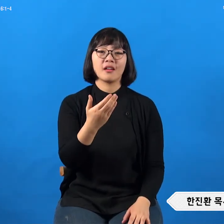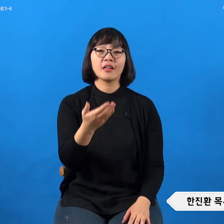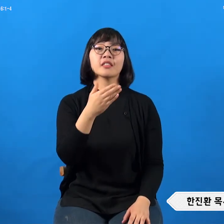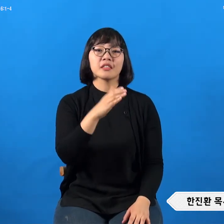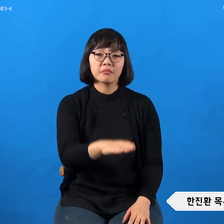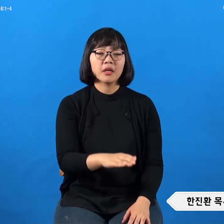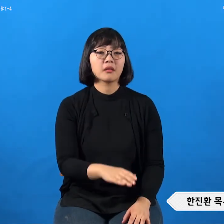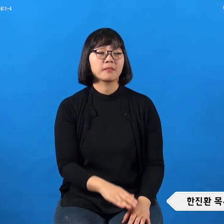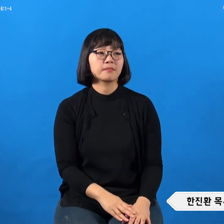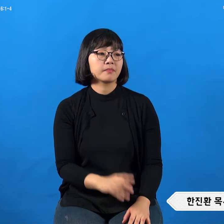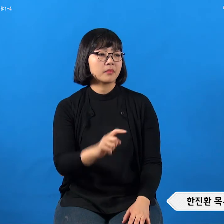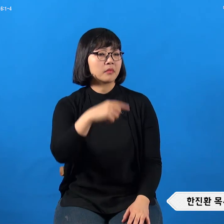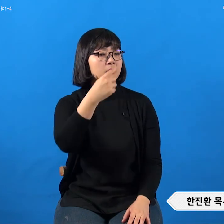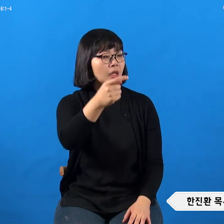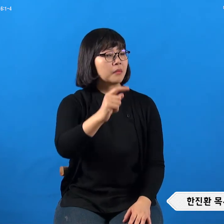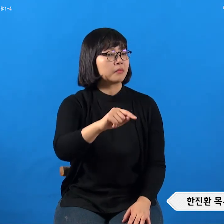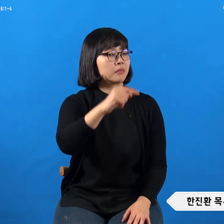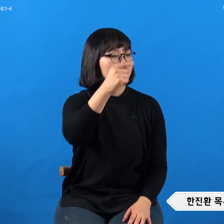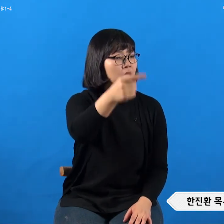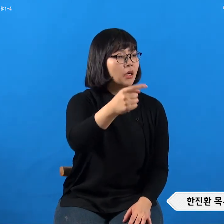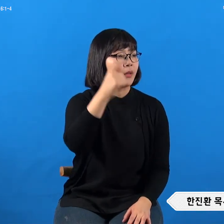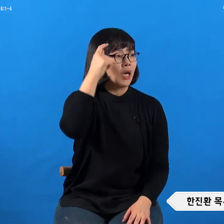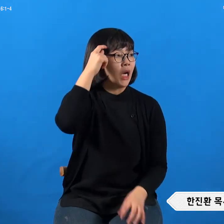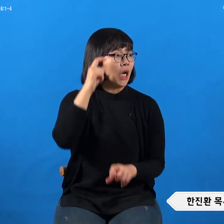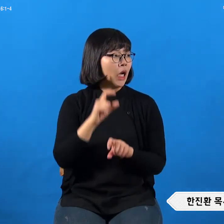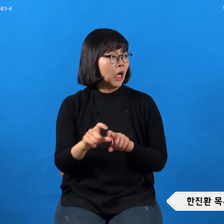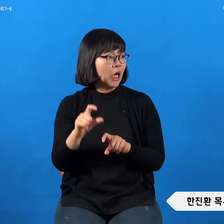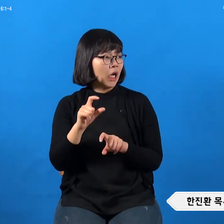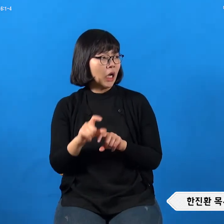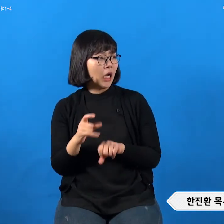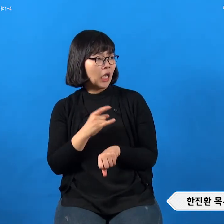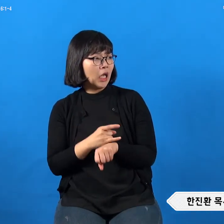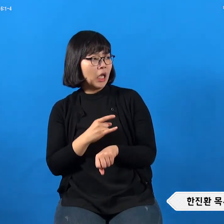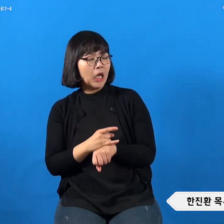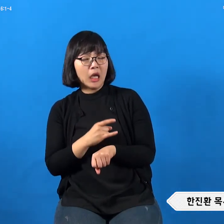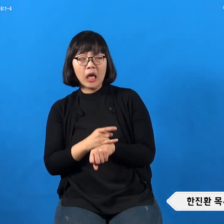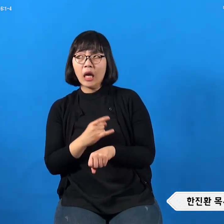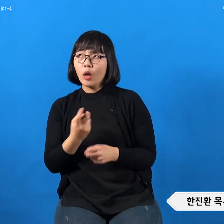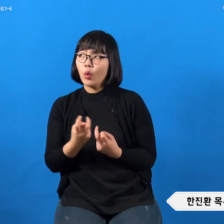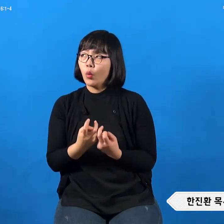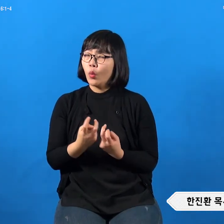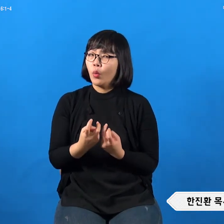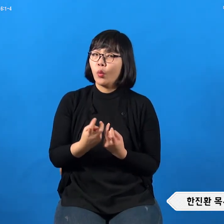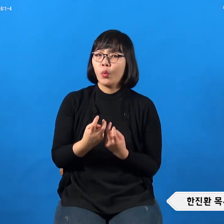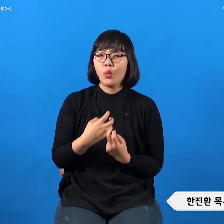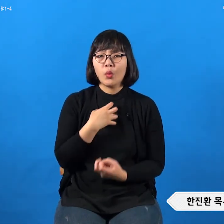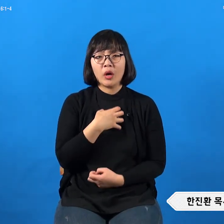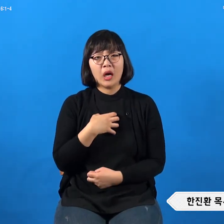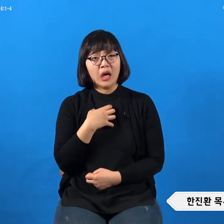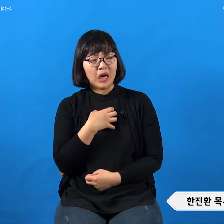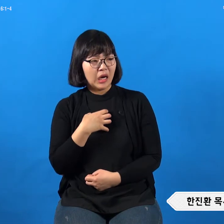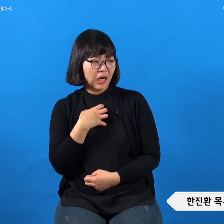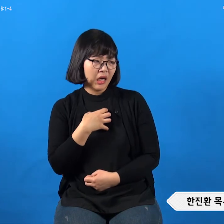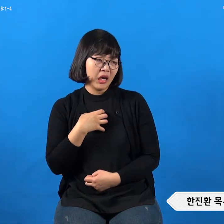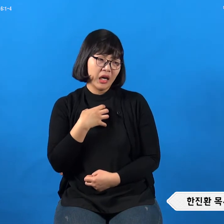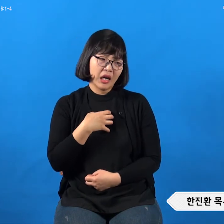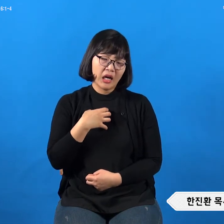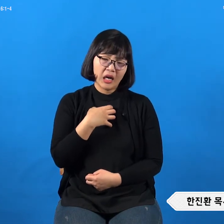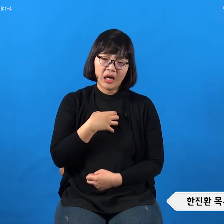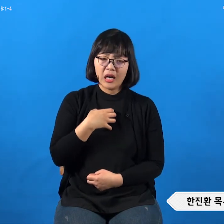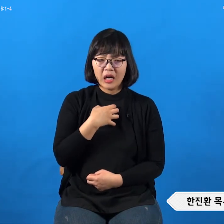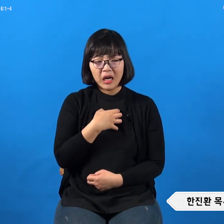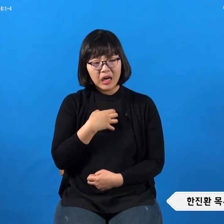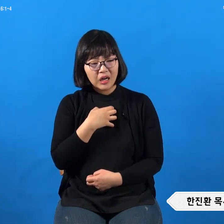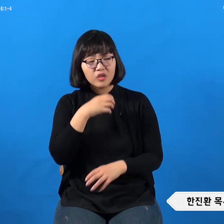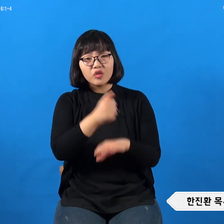하루 지나고 나면 고민이 되기 시작하죠. 그렇게 해야 되는데는 강박관념에 막 사로잡히죠. 결국은 조금도 못하고